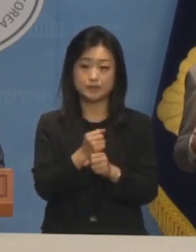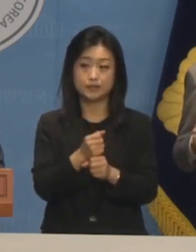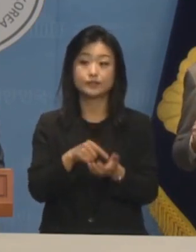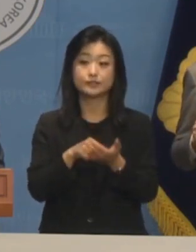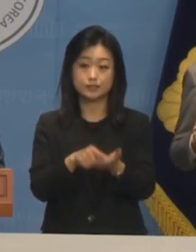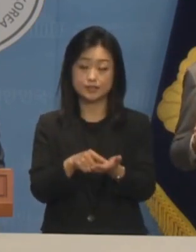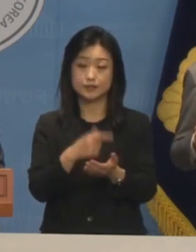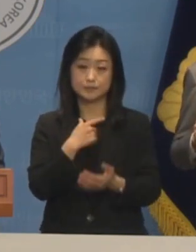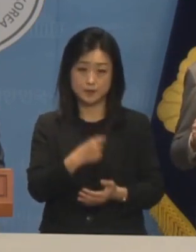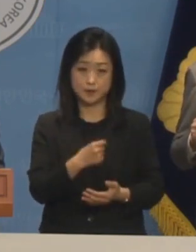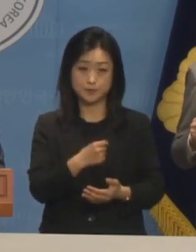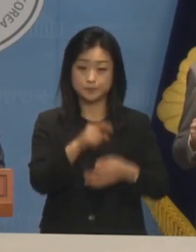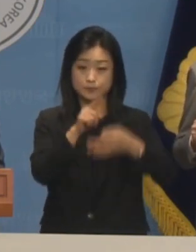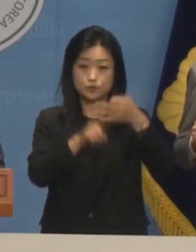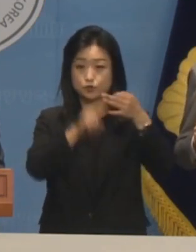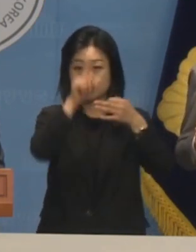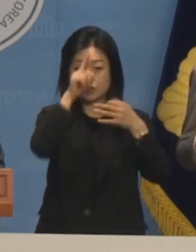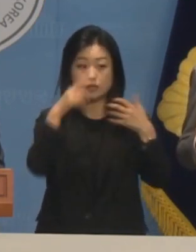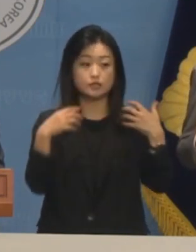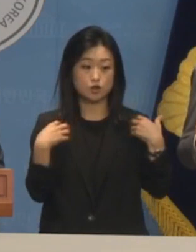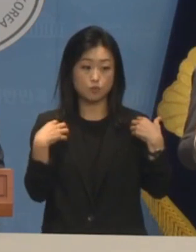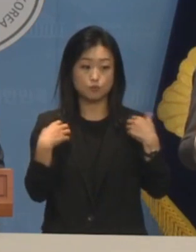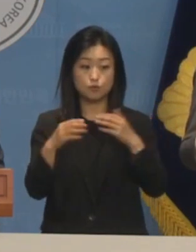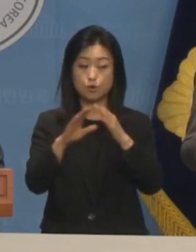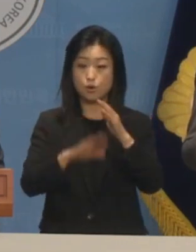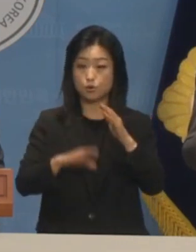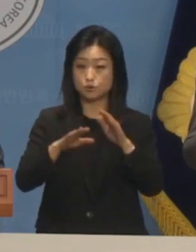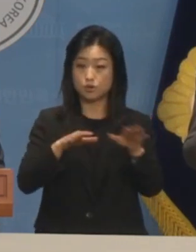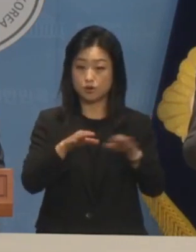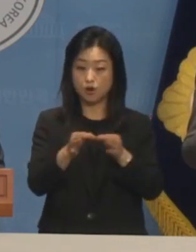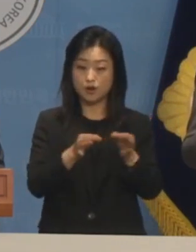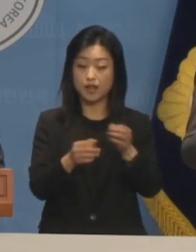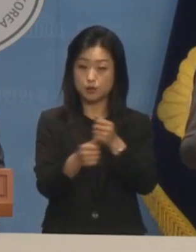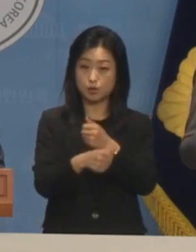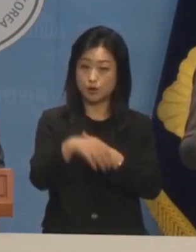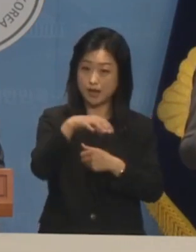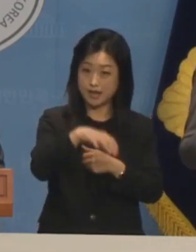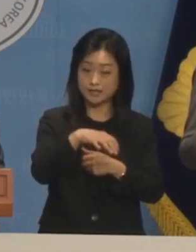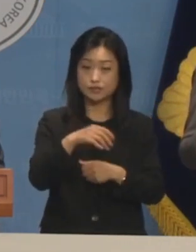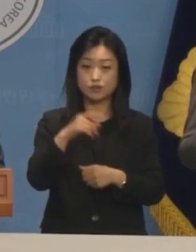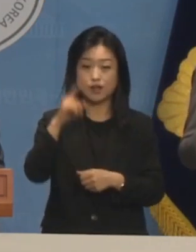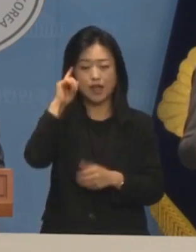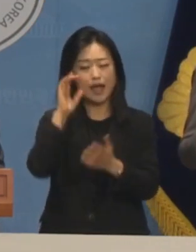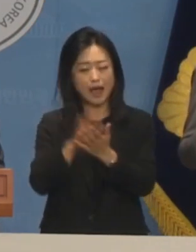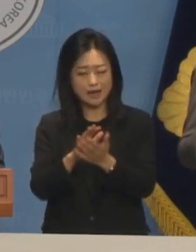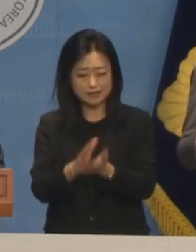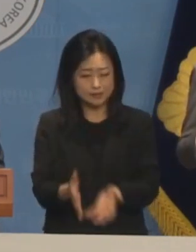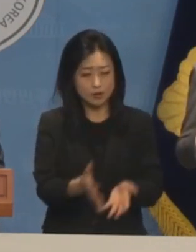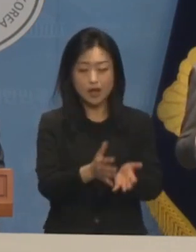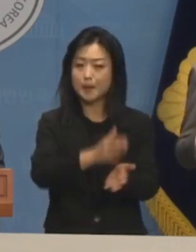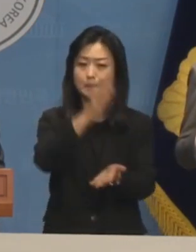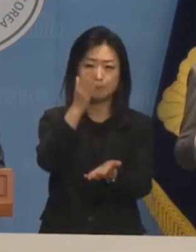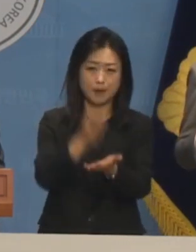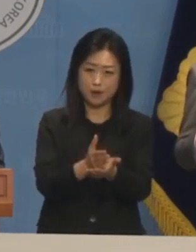합니다. 윤석열 정부, 공정위는 이제 자율 개선 타령은 그만하고 제도 개선에 나서야